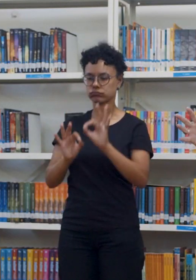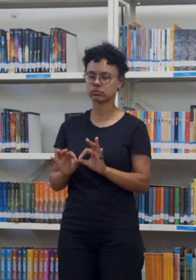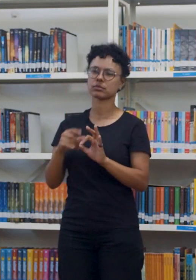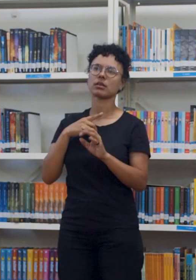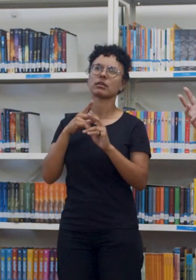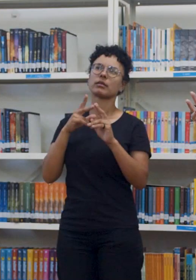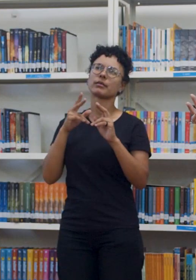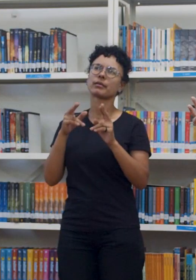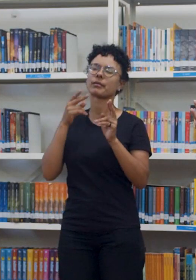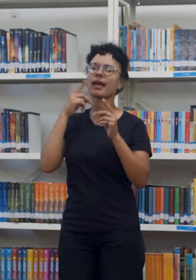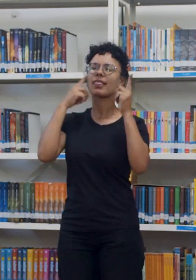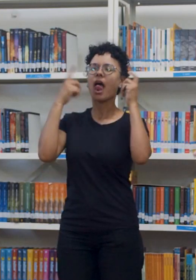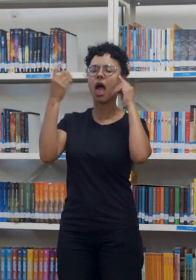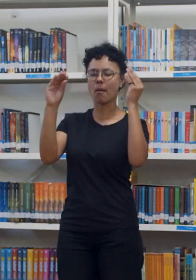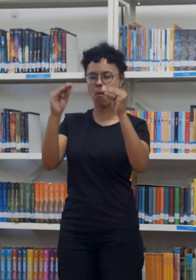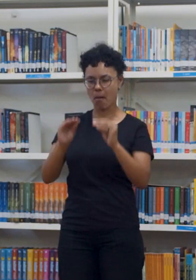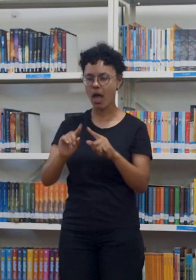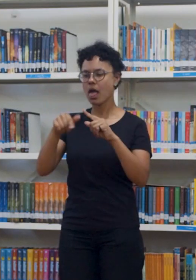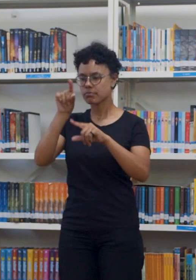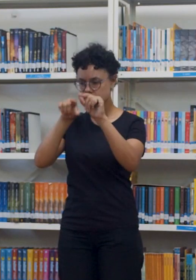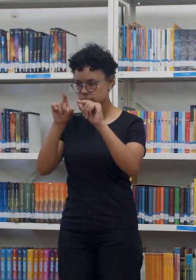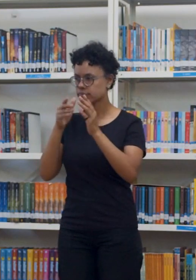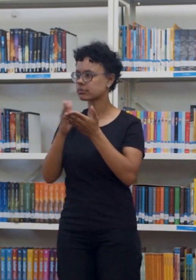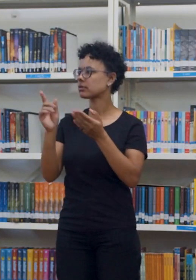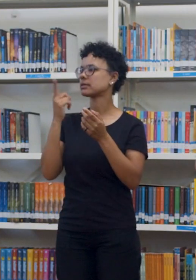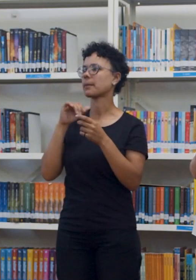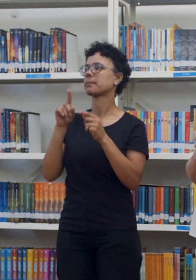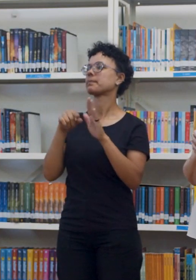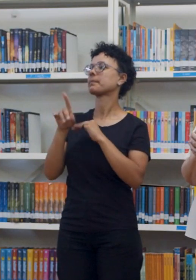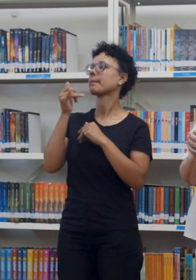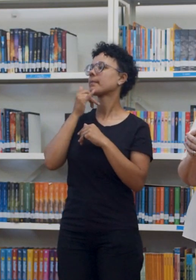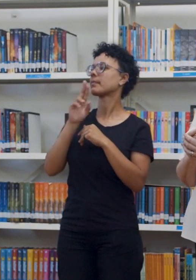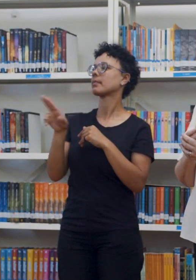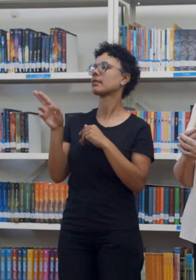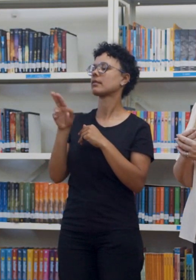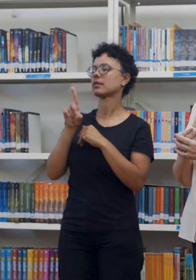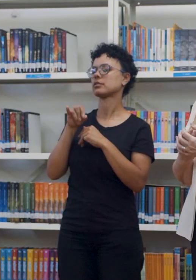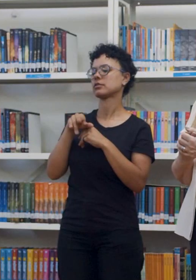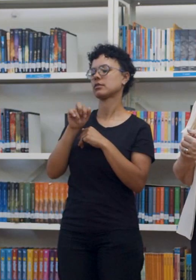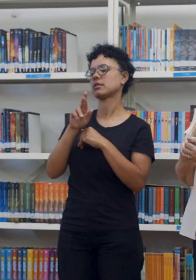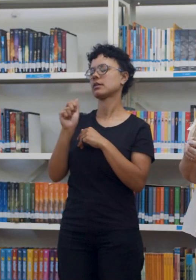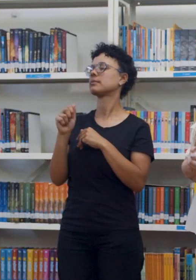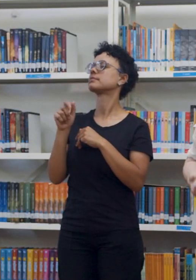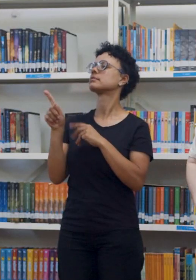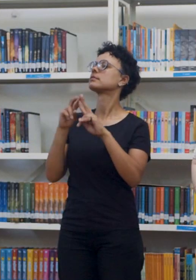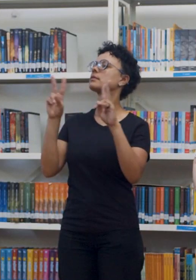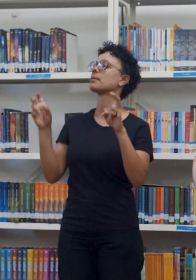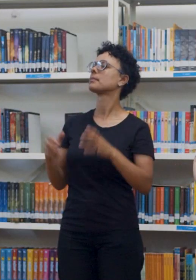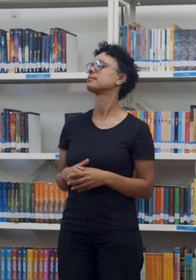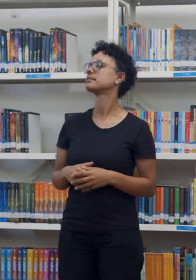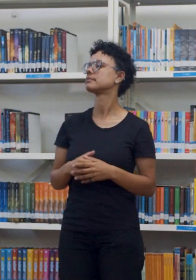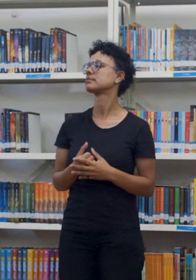Né? Tipo um brainstorm, né? Uma coisa assim. Como é que é o seu nome? Dinorá. Dinorá. Dinorá, qual é o